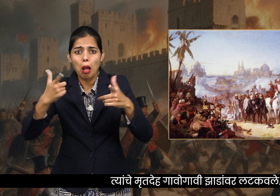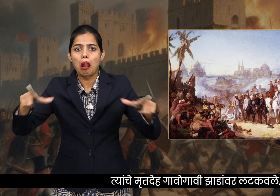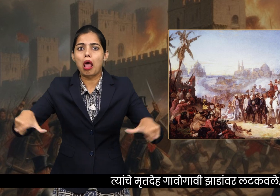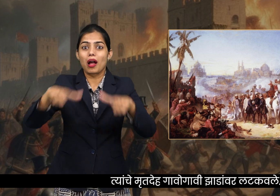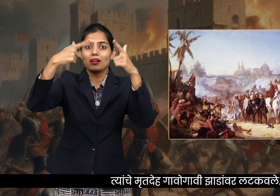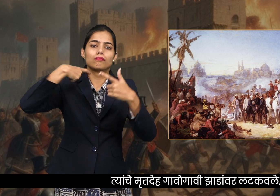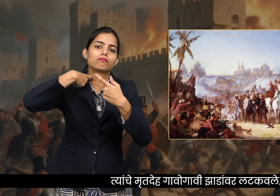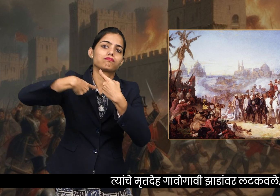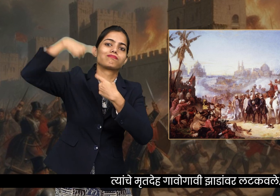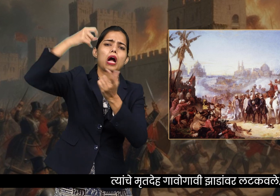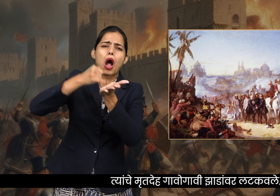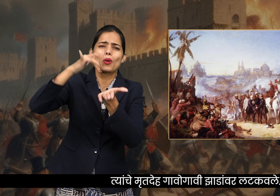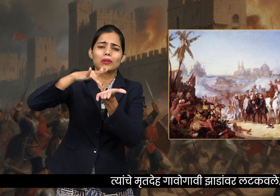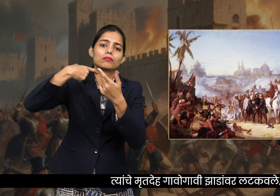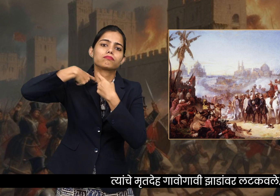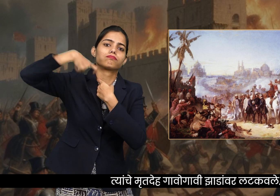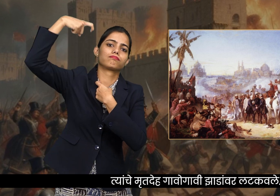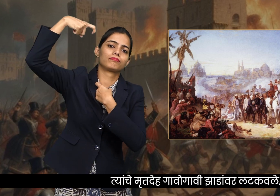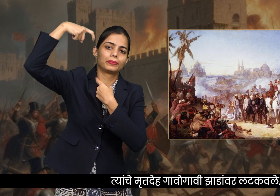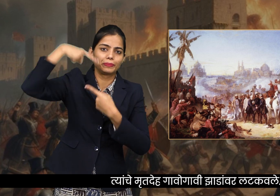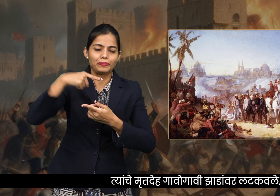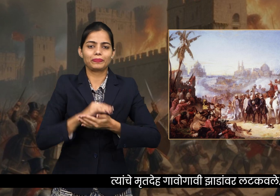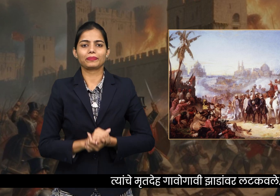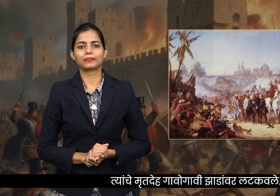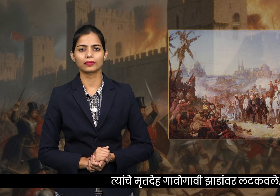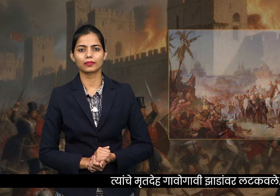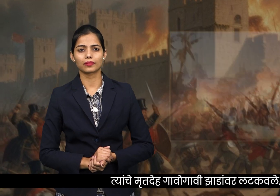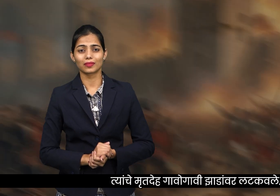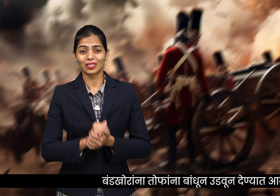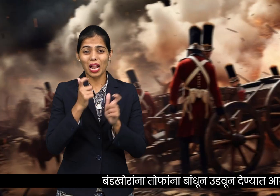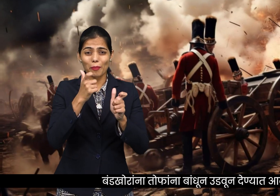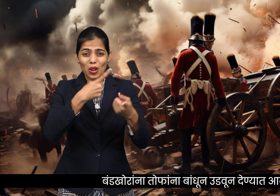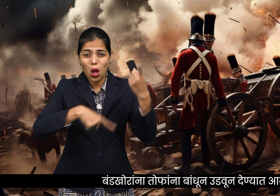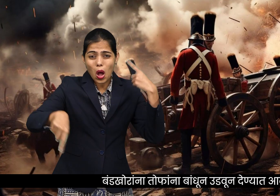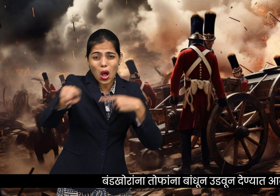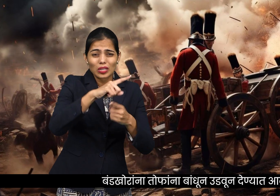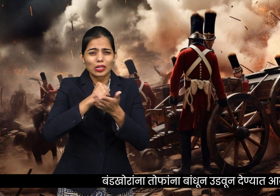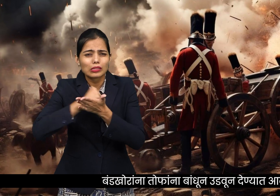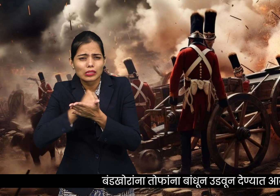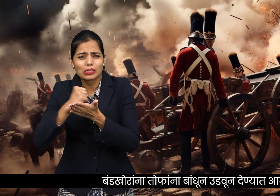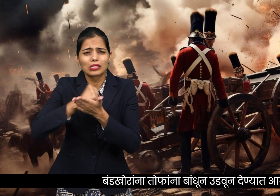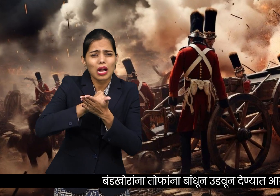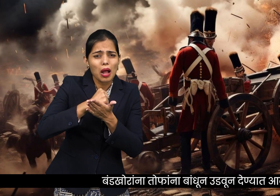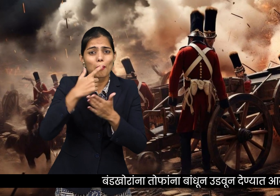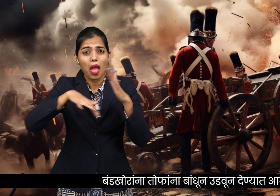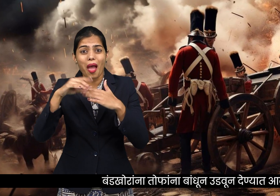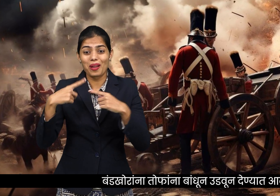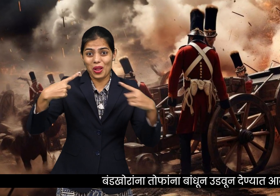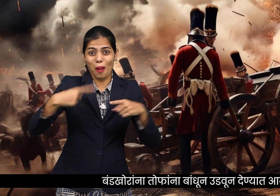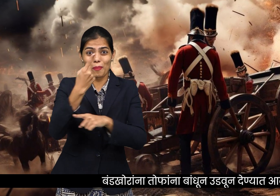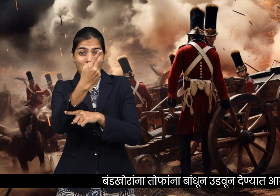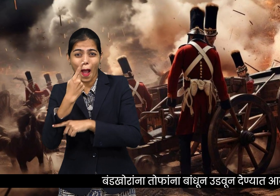मृतदेह गावोगावी झाडावर लटकवले. बंडखोरांना तोफांना बांधून